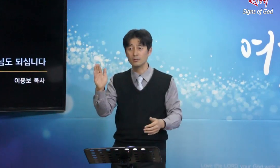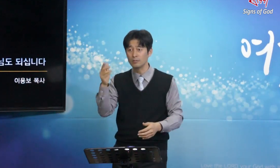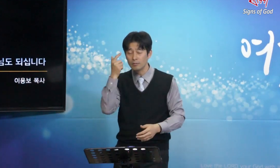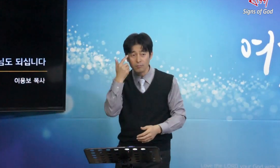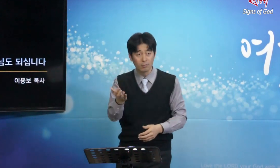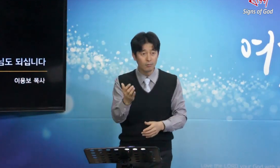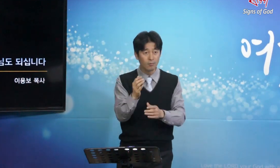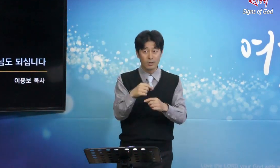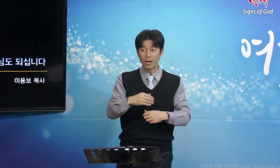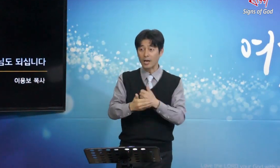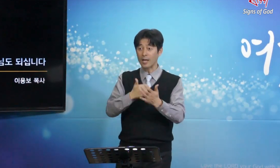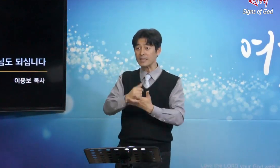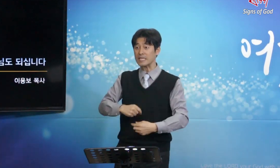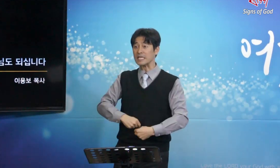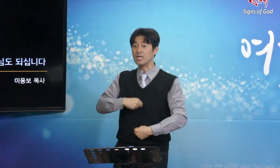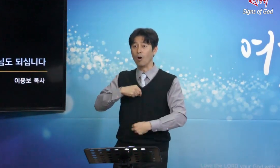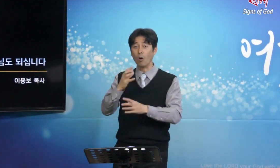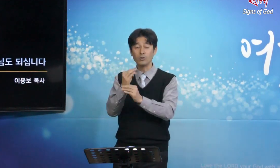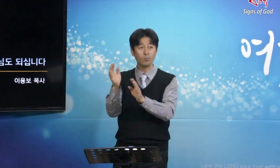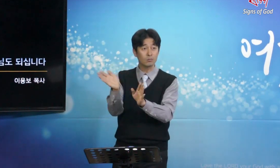하나님의 의는 언제부터 시작됩니까?